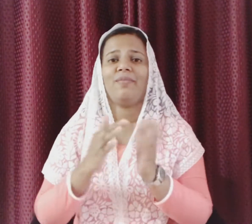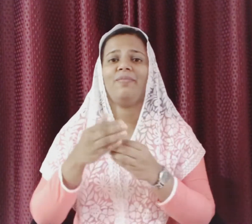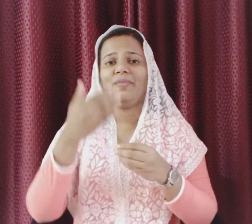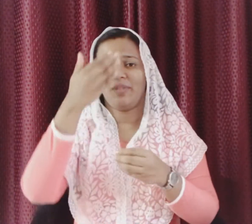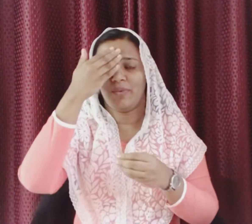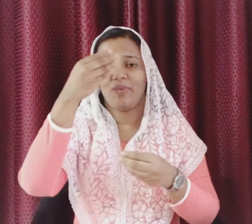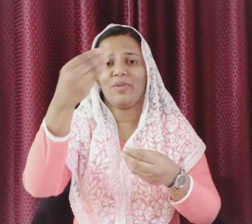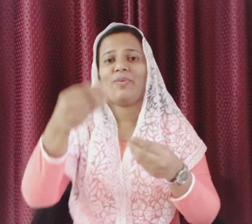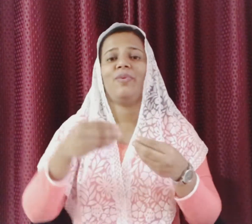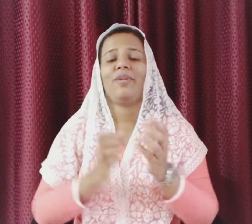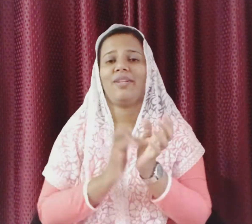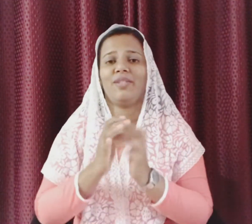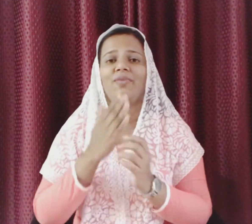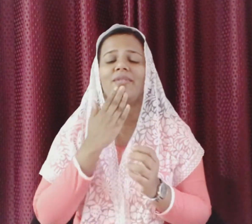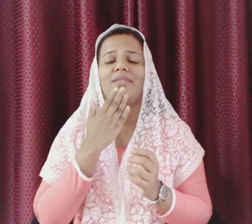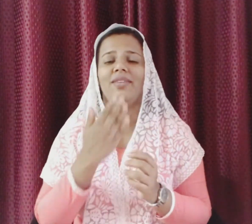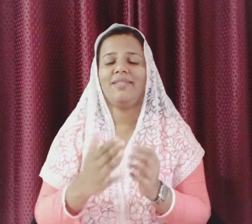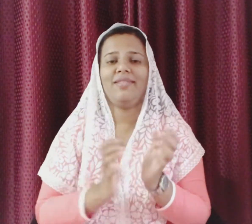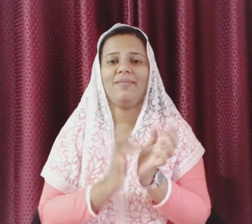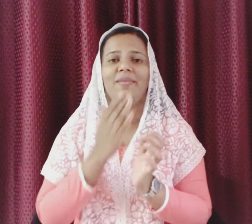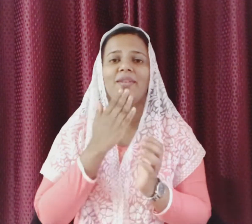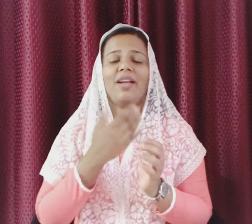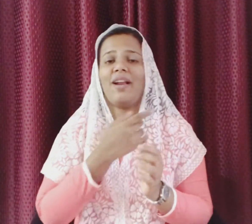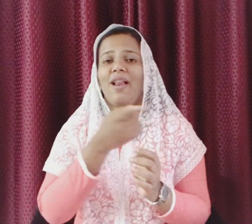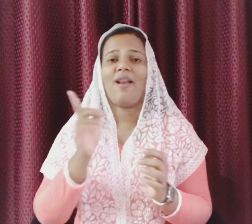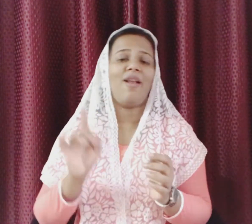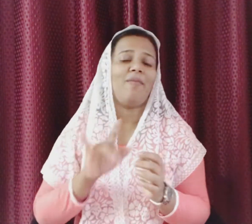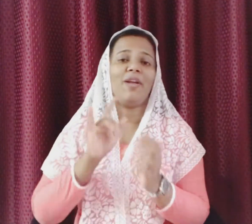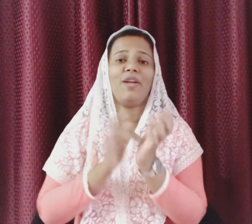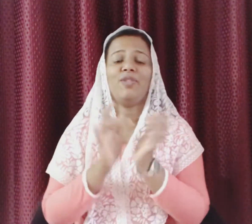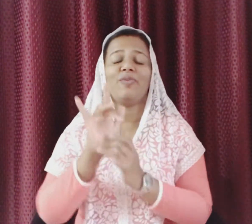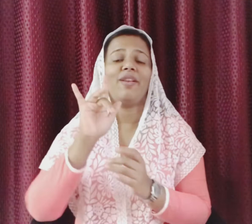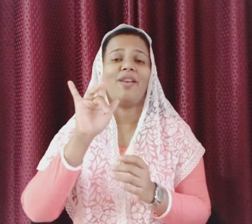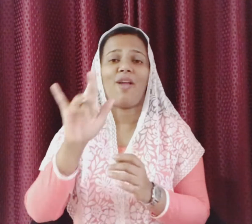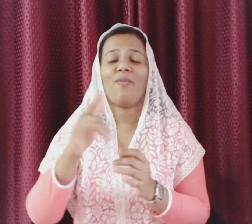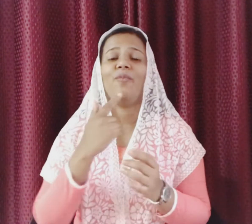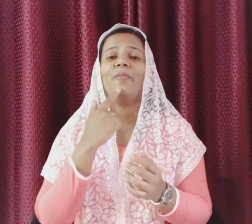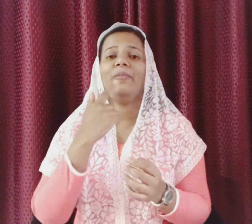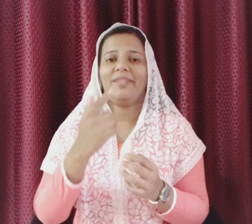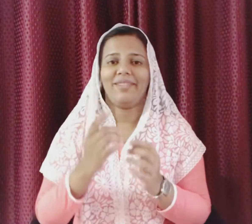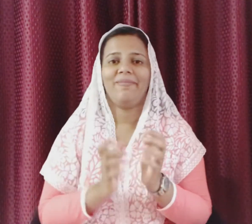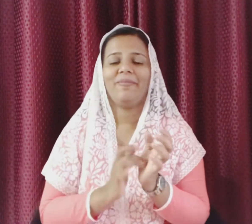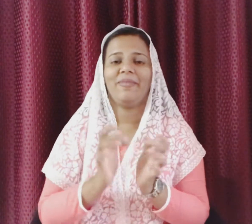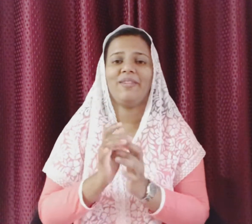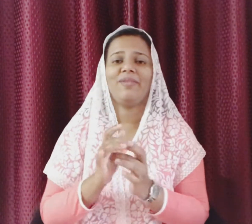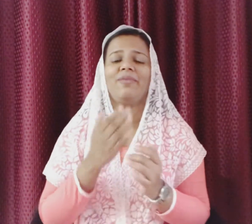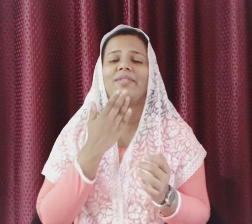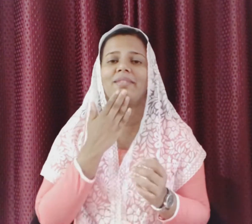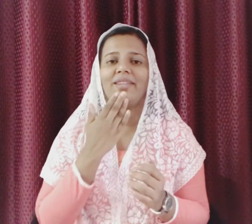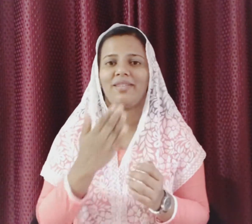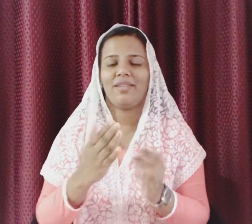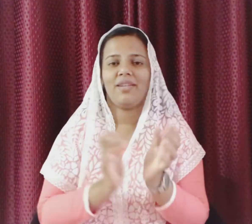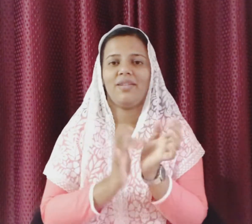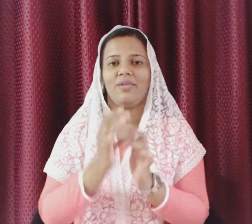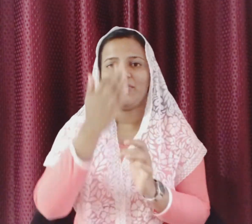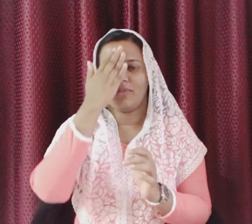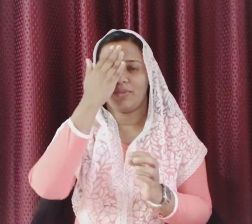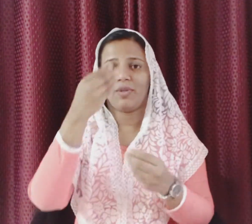നന്ദി കർത്താവെ, നന്ദി കർത്താവെ. ഓ, വി ലവ് യു ജീസസ്. ഞങ്ങളങ്ങേ ആരാധിക്കുന്നു, ഞങ്ങളങ്ങേ സ്തുതിക്കുന്നു, ഞങ്ങളങ്ങേക്ക് നന്ദി പറയുന്നു കർത്താവെ. അങ്ങയുടെ